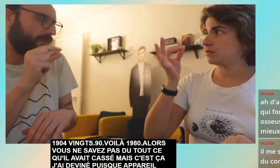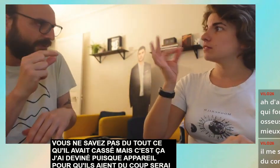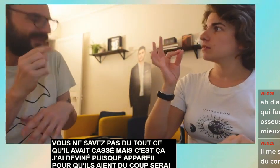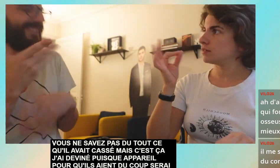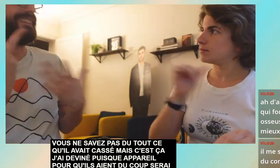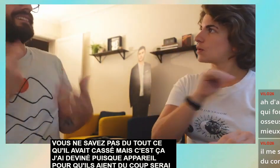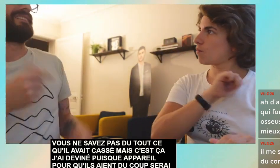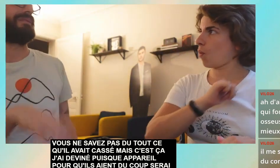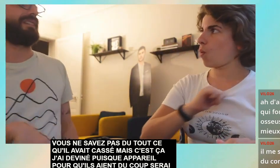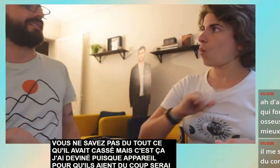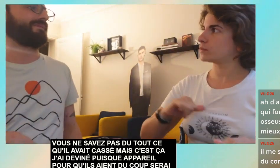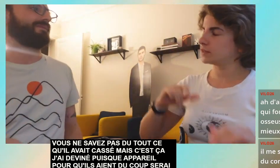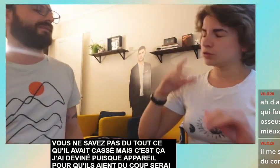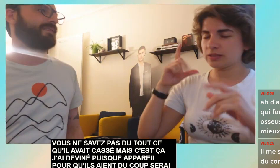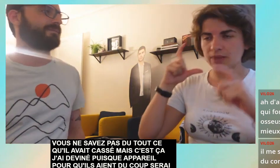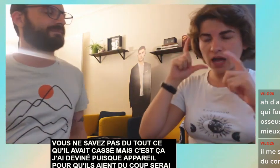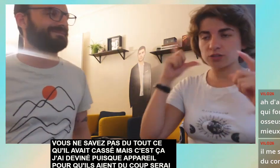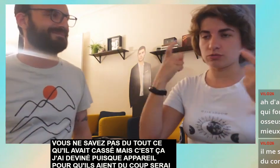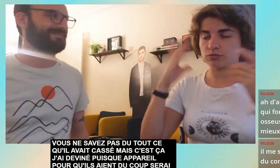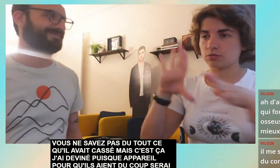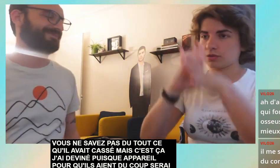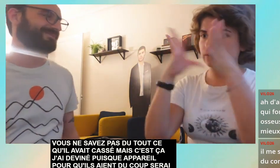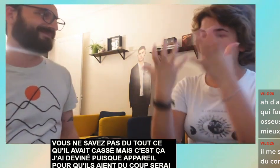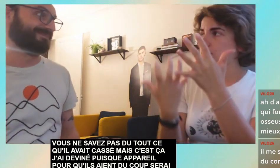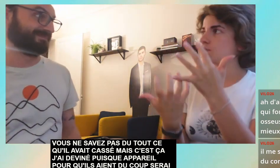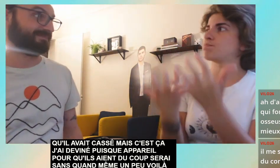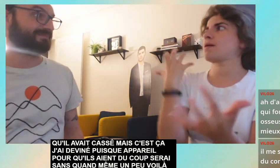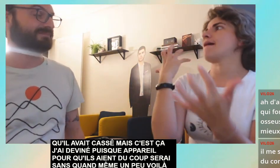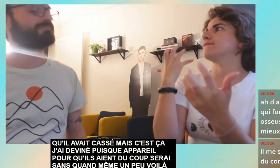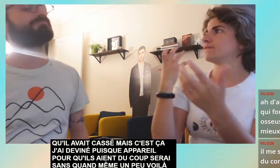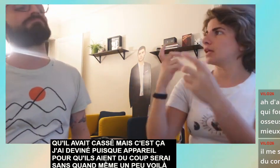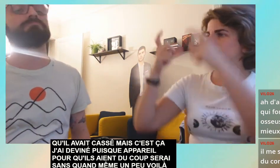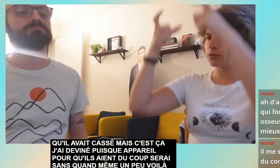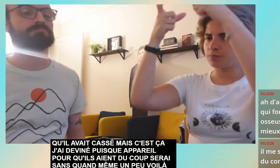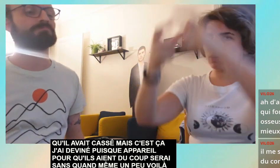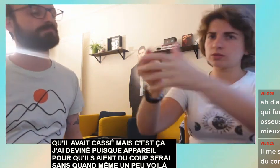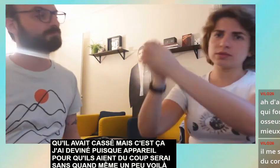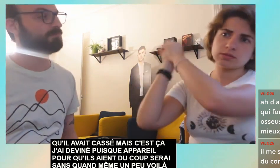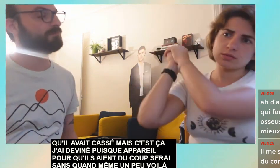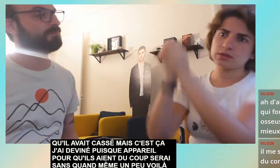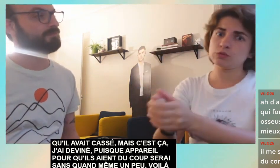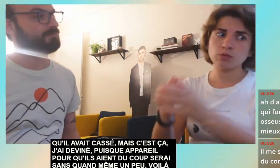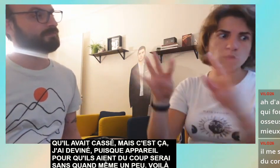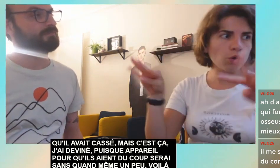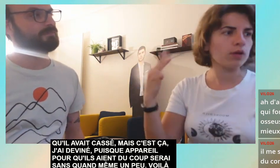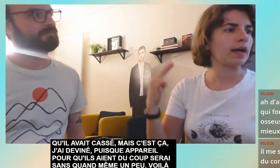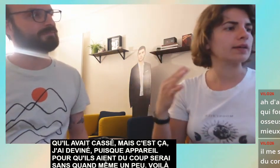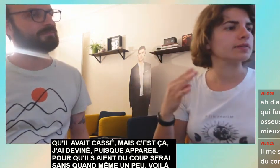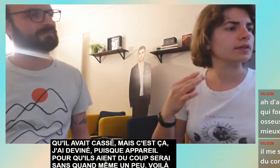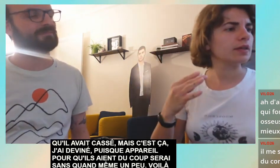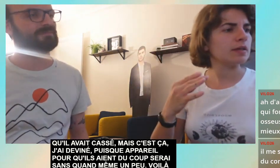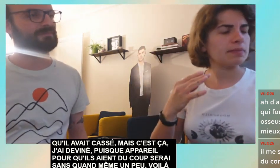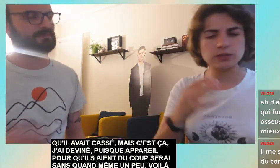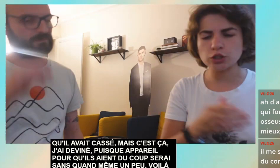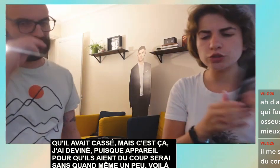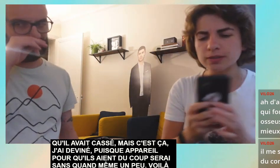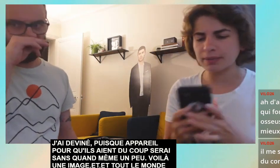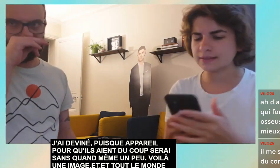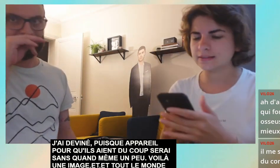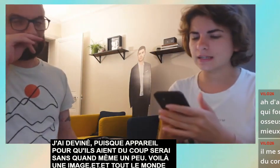peu. Voilà. C'est une image qui passe, tu poses et tout le monde le regarde. Attends, je ne sais pas s'il y a une